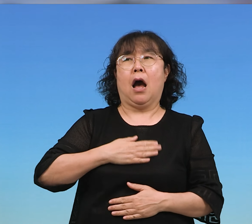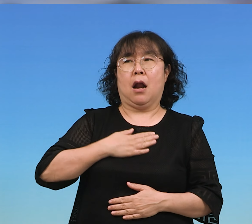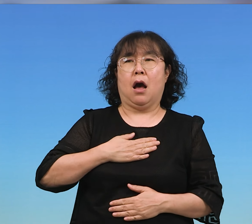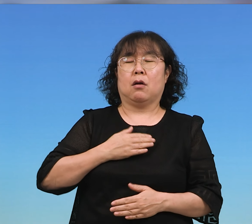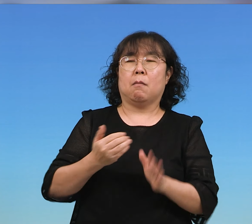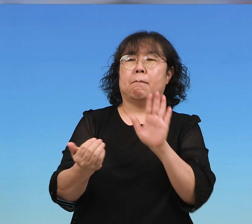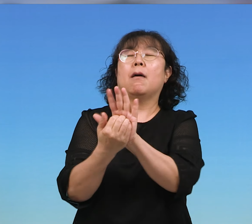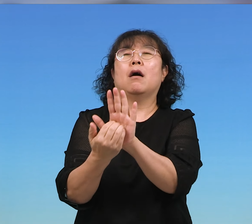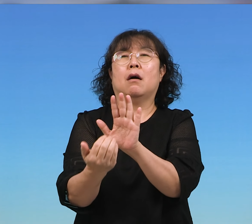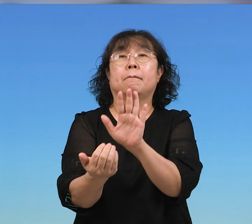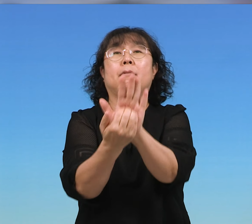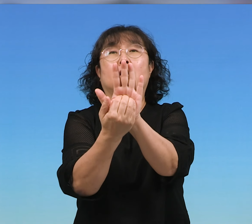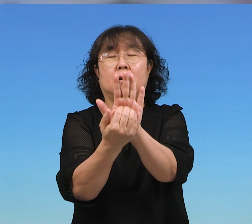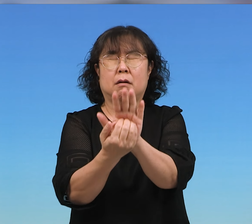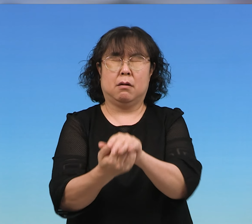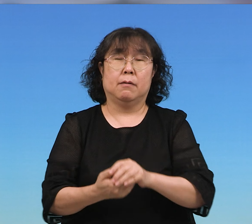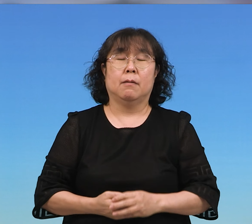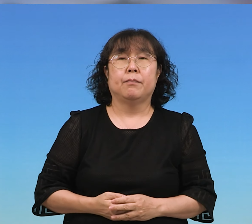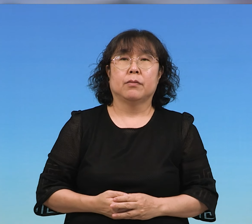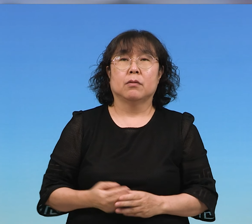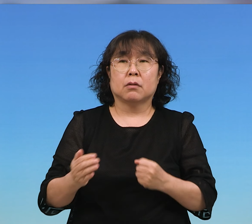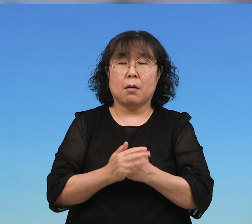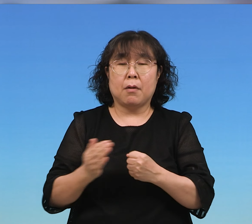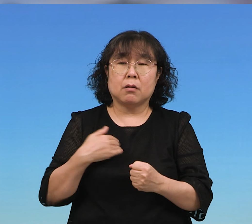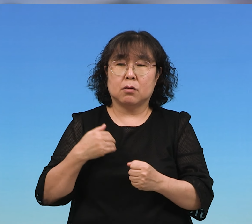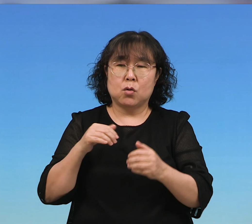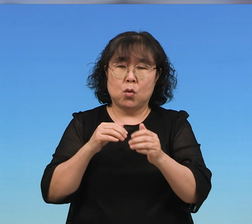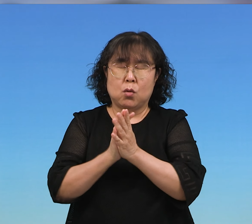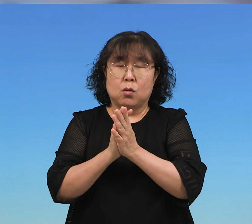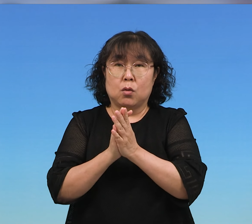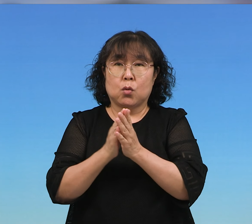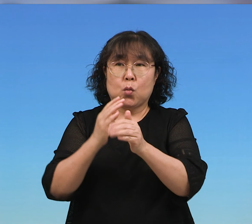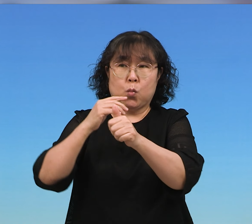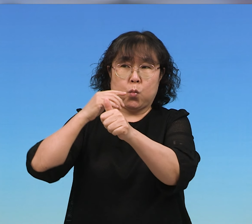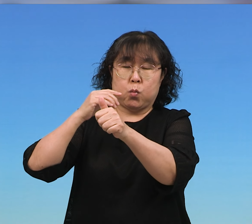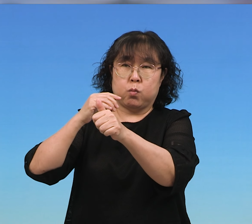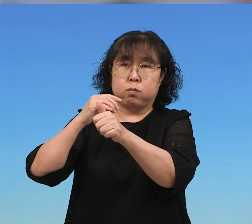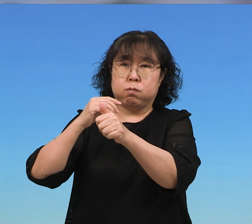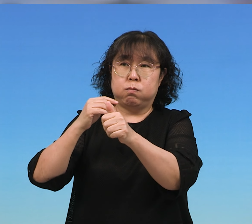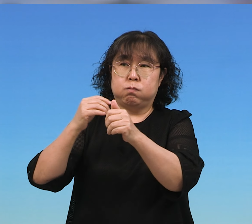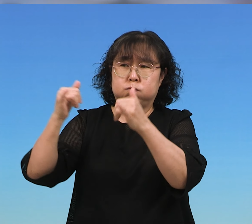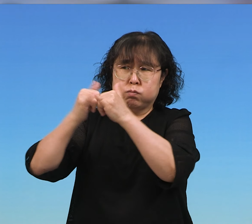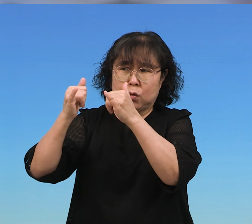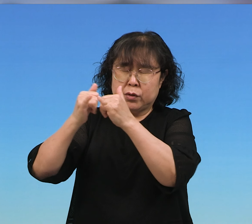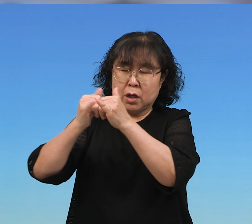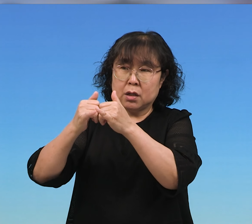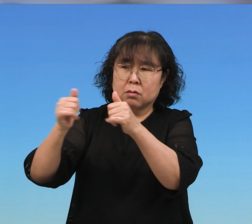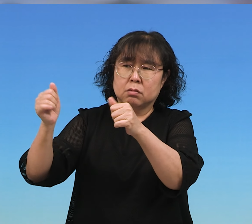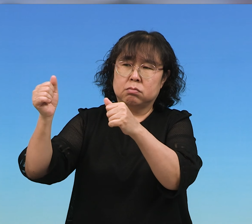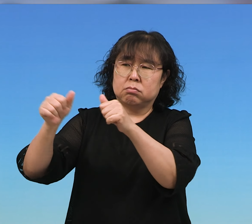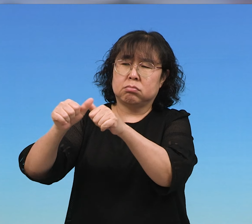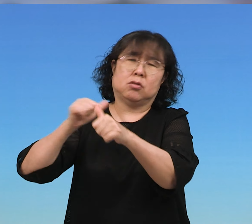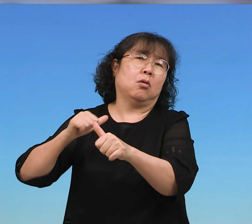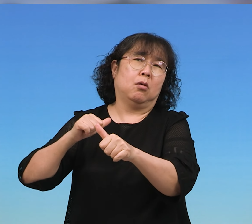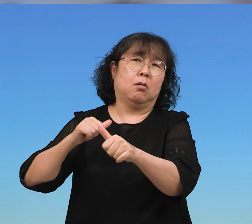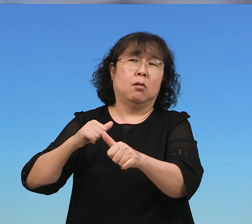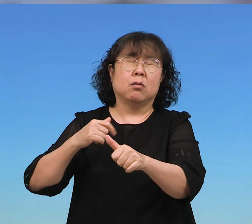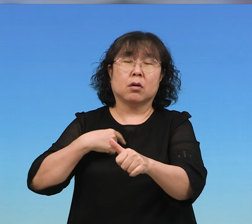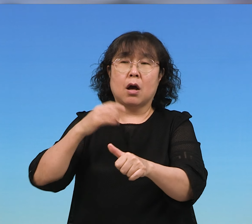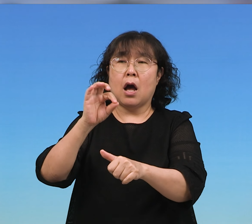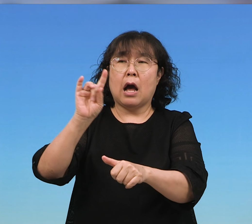길목을 지키는 거예요. 그러니까 번번이 이제 그 기습 공격이 실패를 하니까 아람 왕이 이제 마음에 근심이 많아진